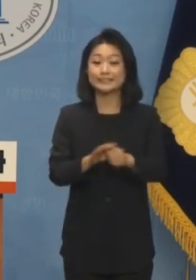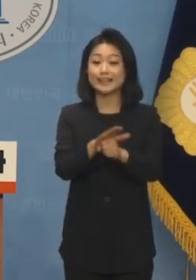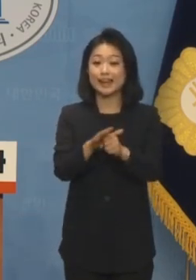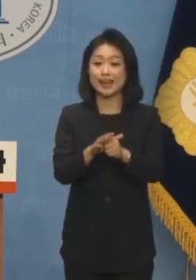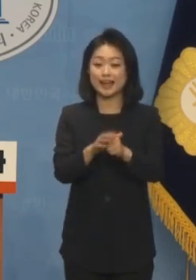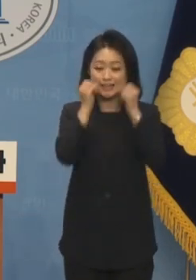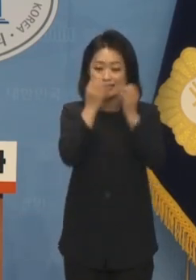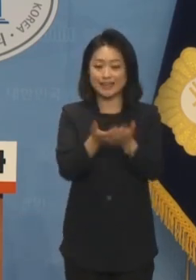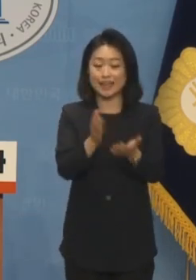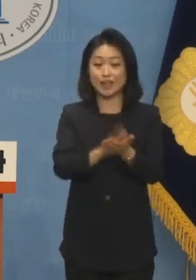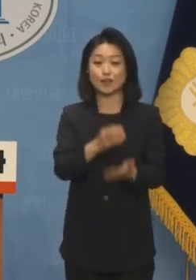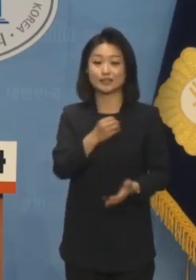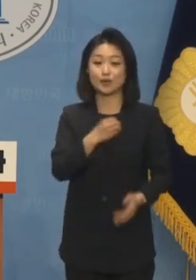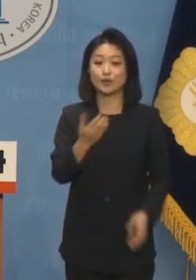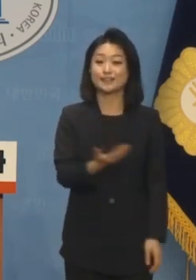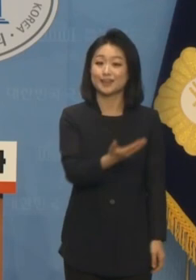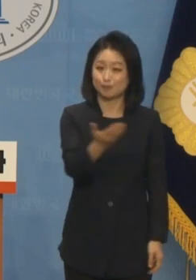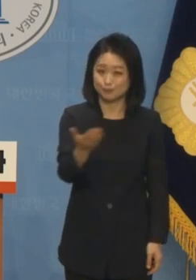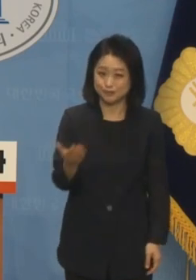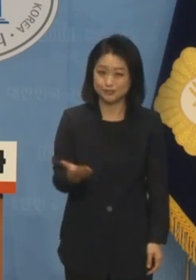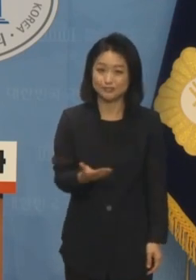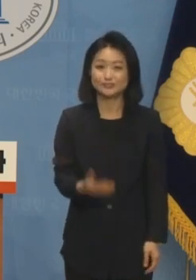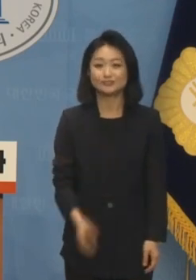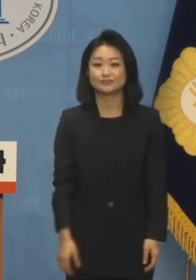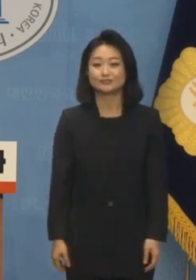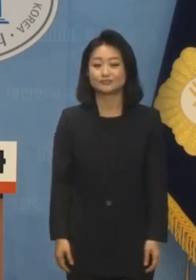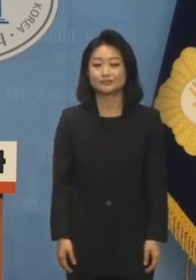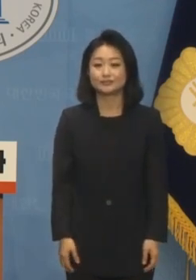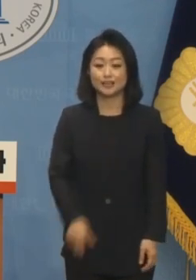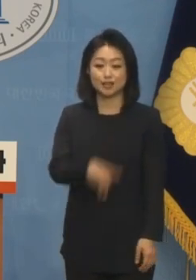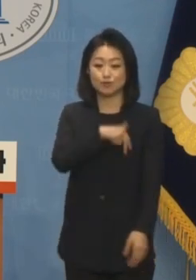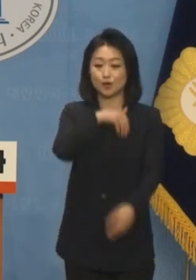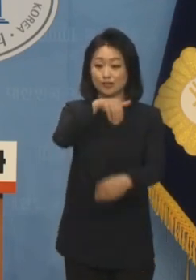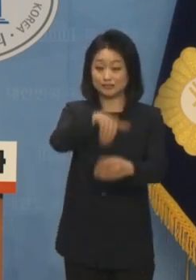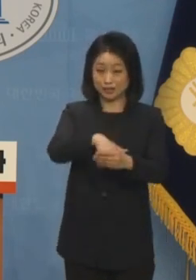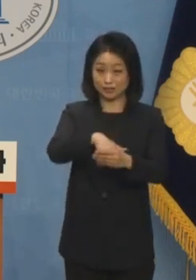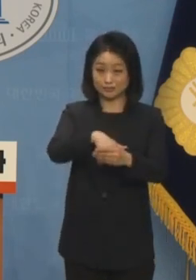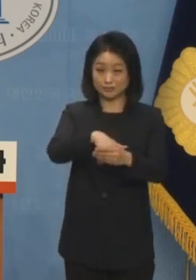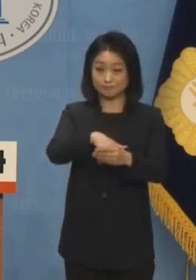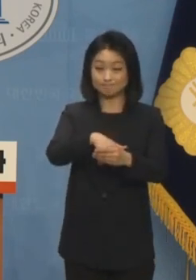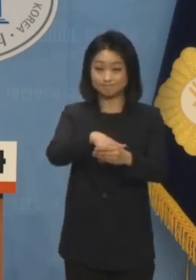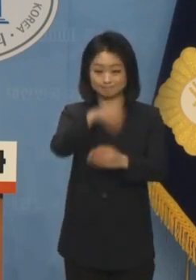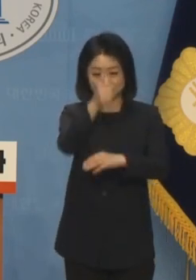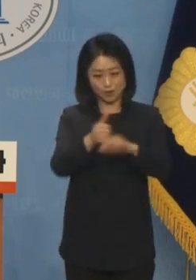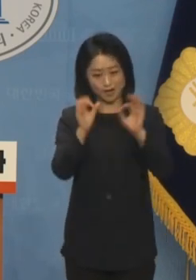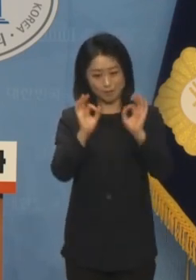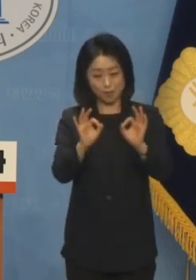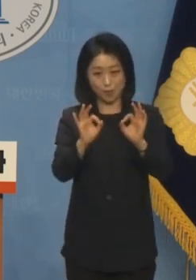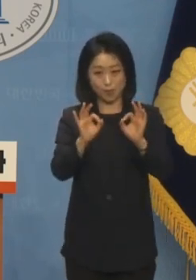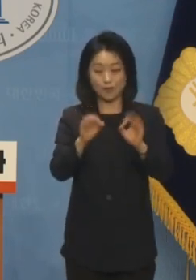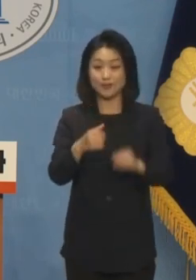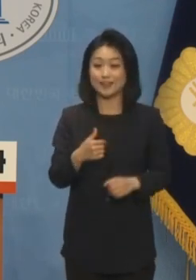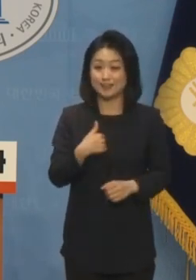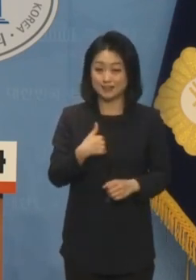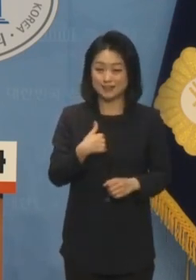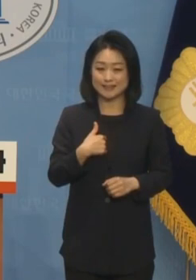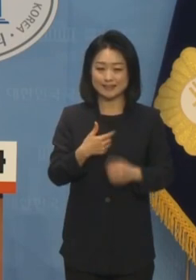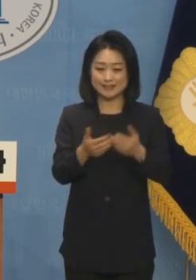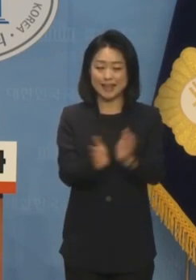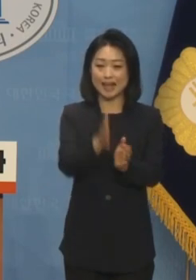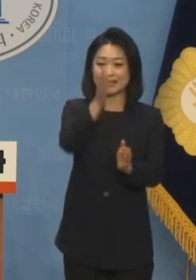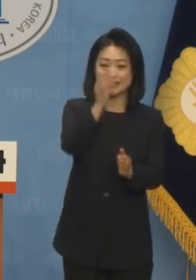사랑하는 개혁신당 당원 동지 여러분, 이번 총선 성적표를 받고 스토브 리그를 맞이하는